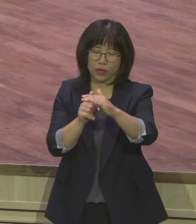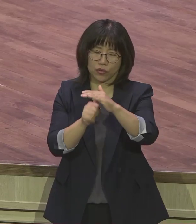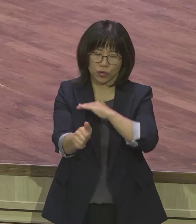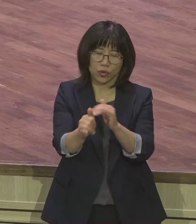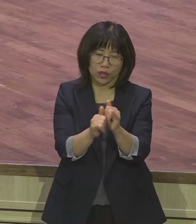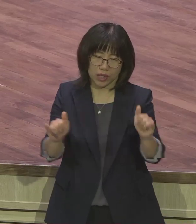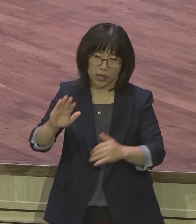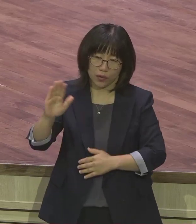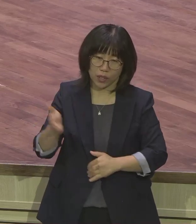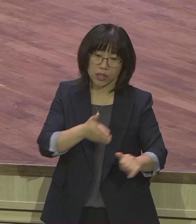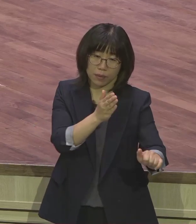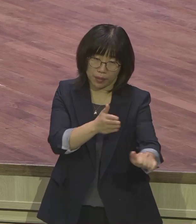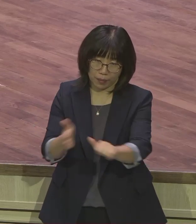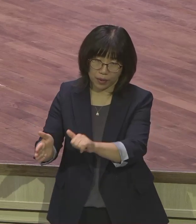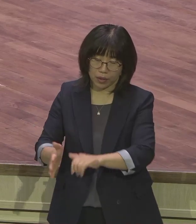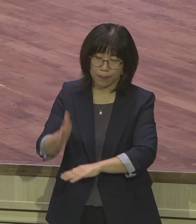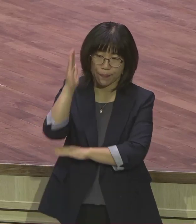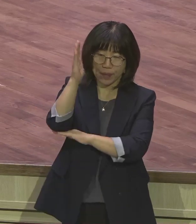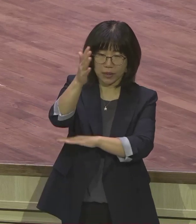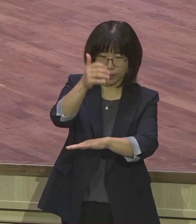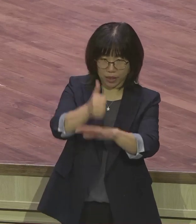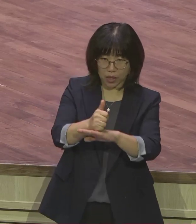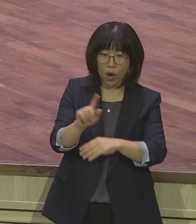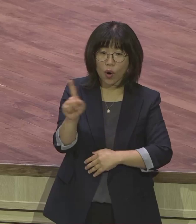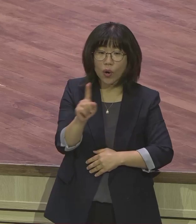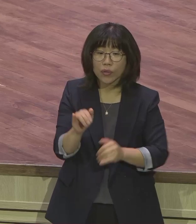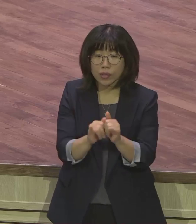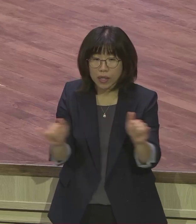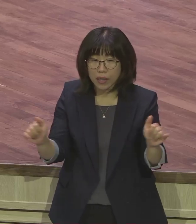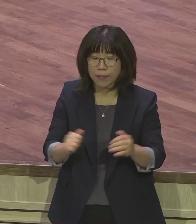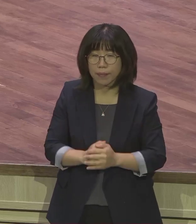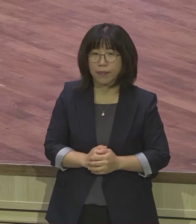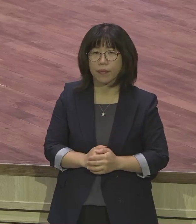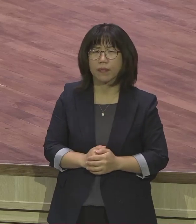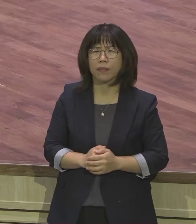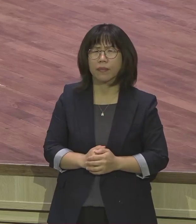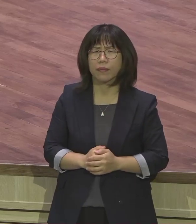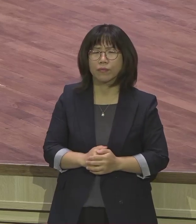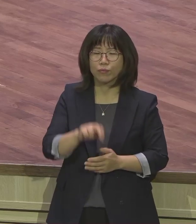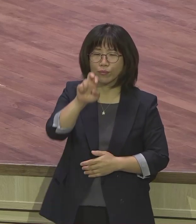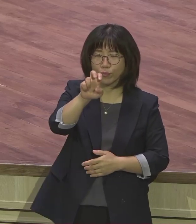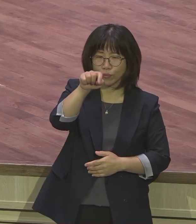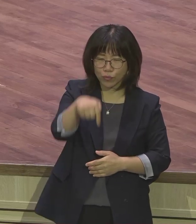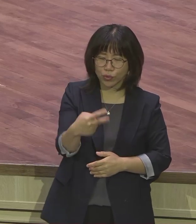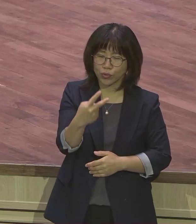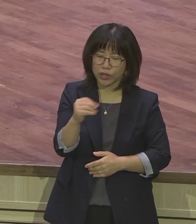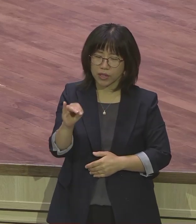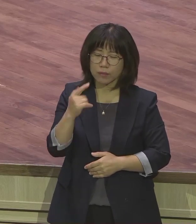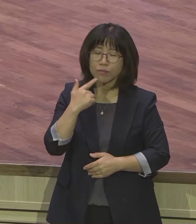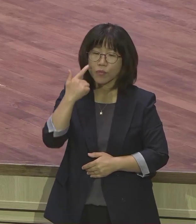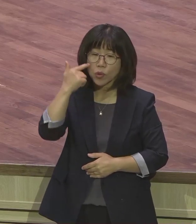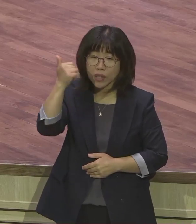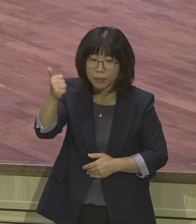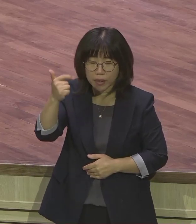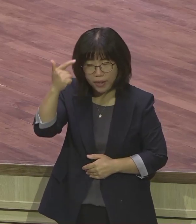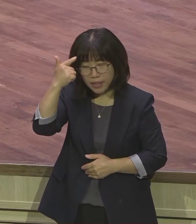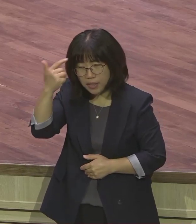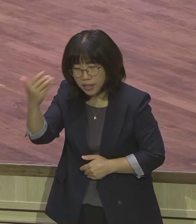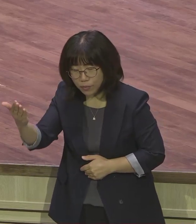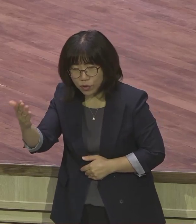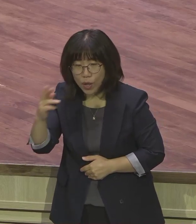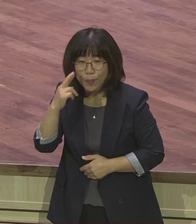제문으로 축복합니다 결론입니다 어떤 사람이 디엘 무디 목사에게 질문을 했습니다 디엘 무디 목사가 누구냐